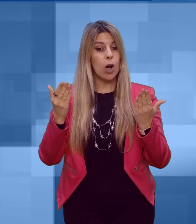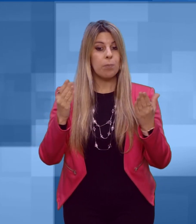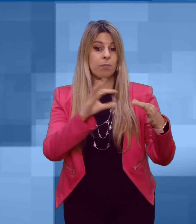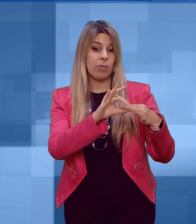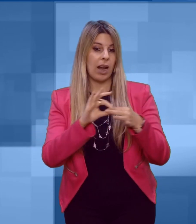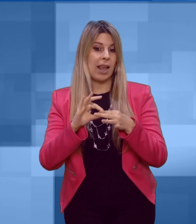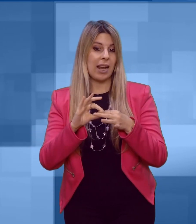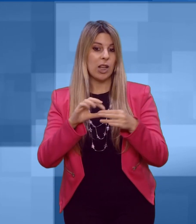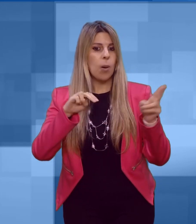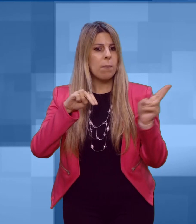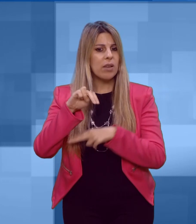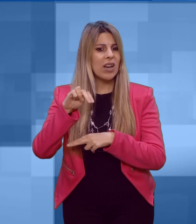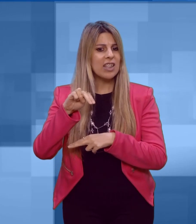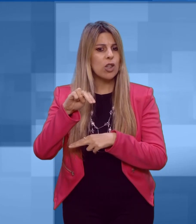di 700 cittadini.